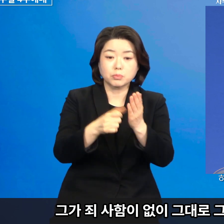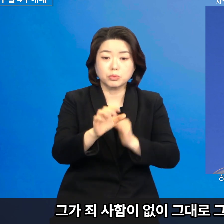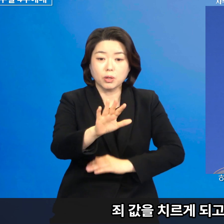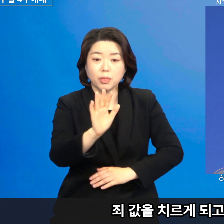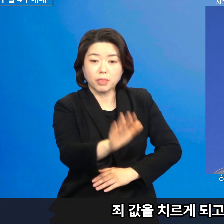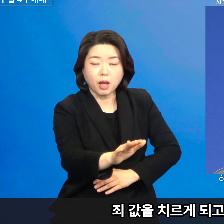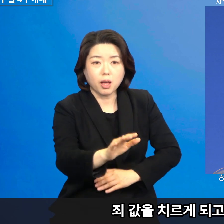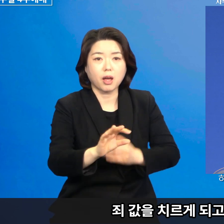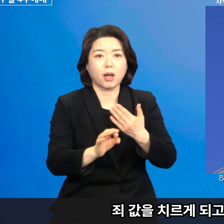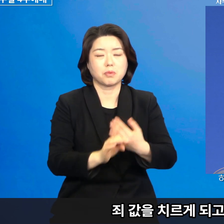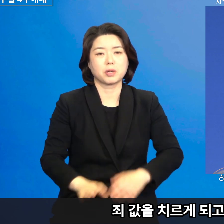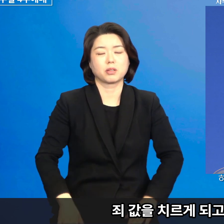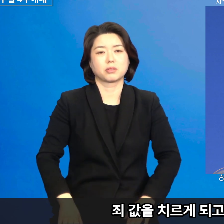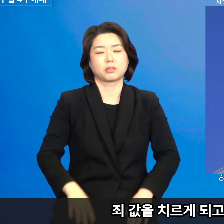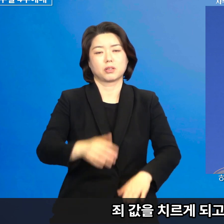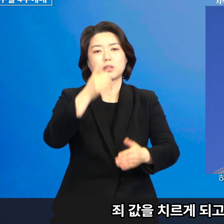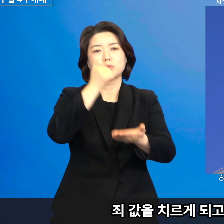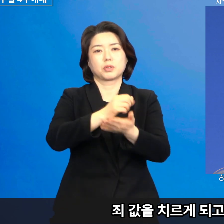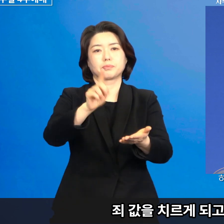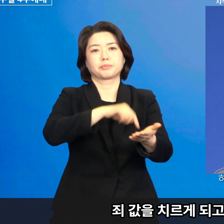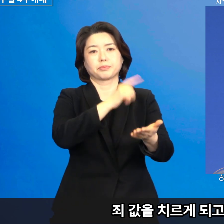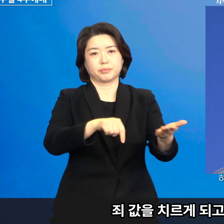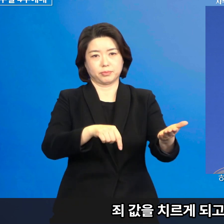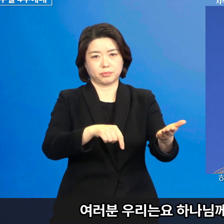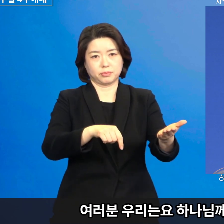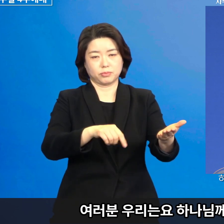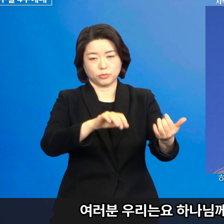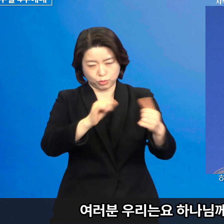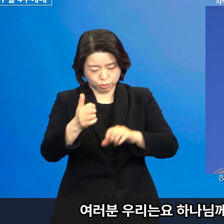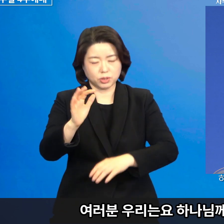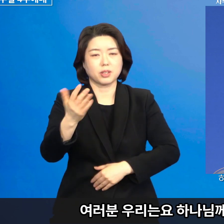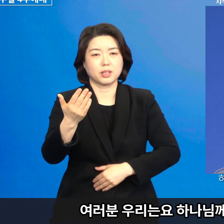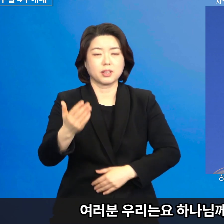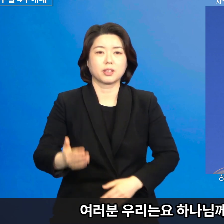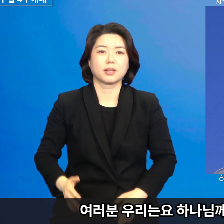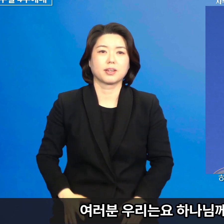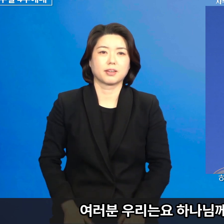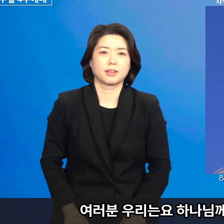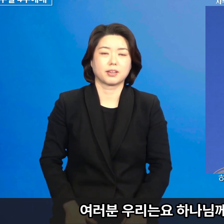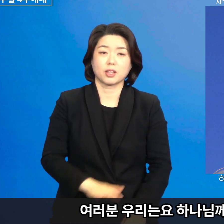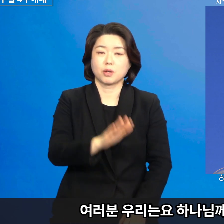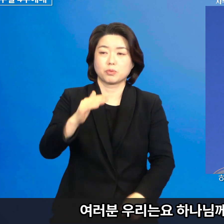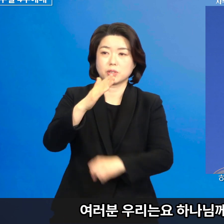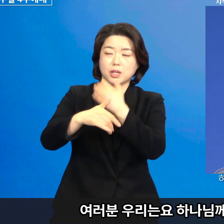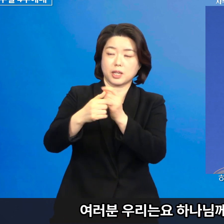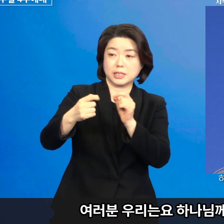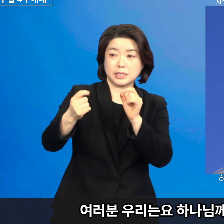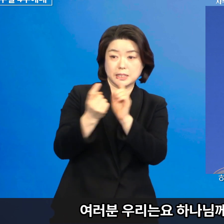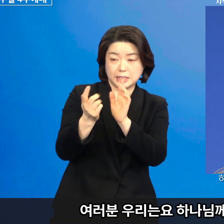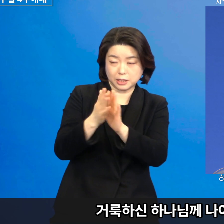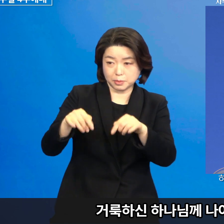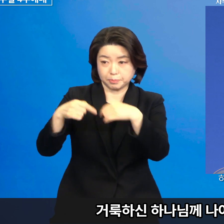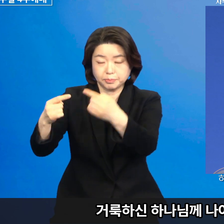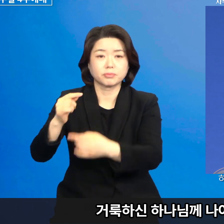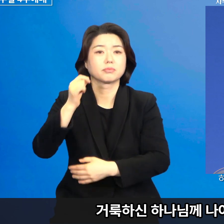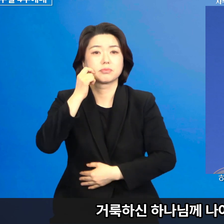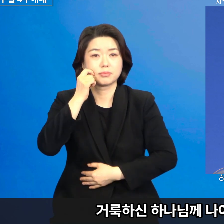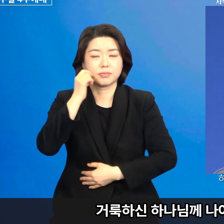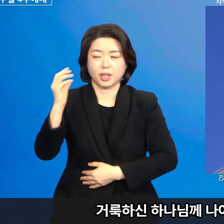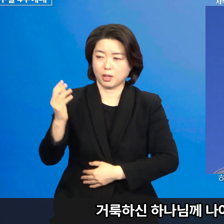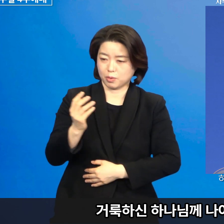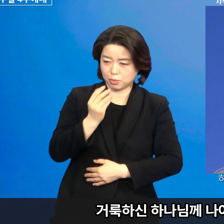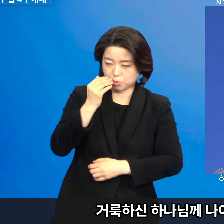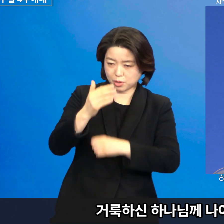순간 죄값을 치르게 되고 죽게 된 것입니다. 여러분, 우리는요 하나님께 곧장 갈 수가 없습니다. 거룩하신